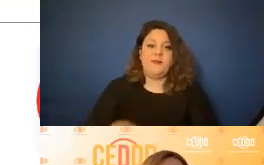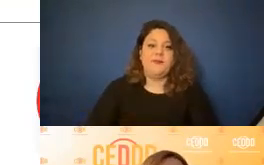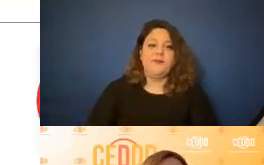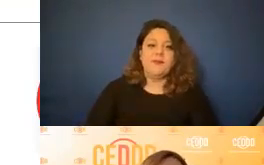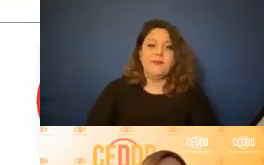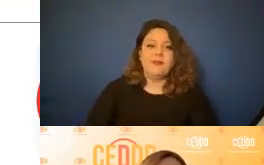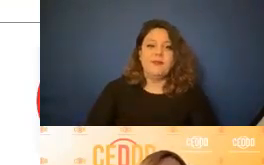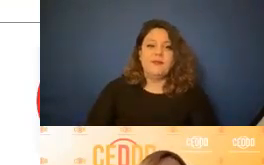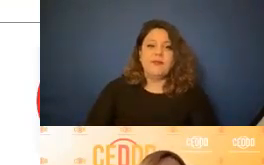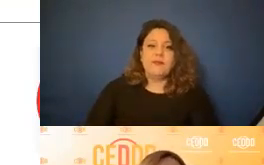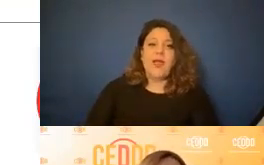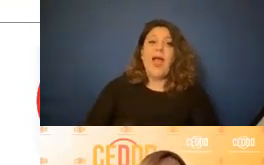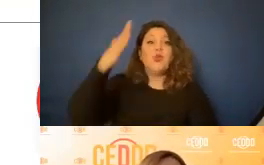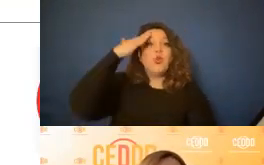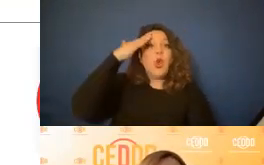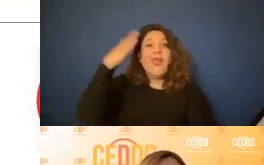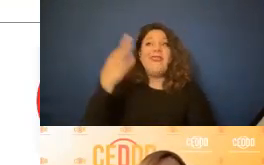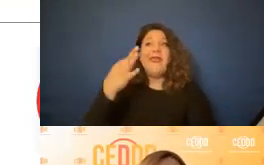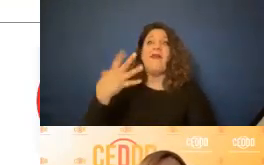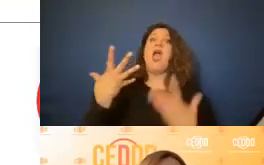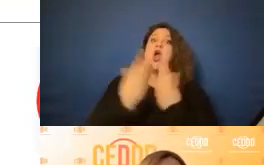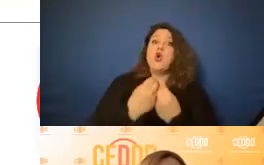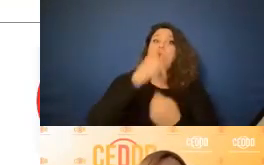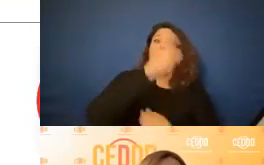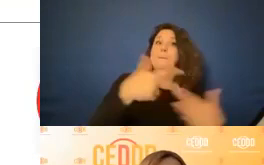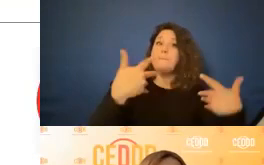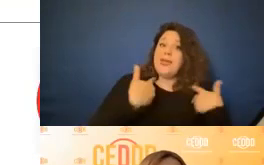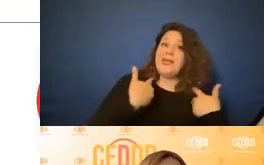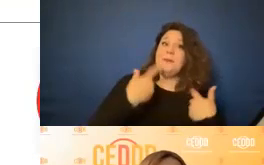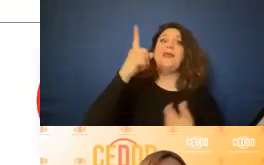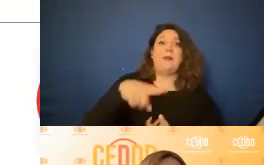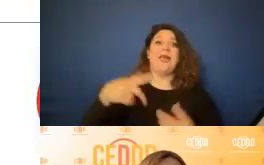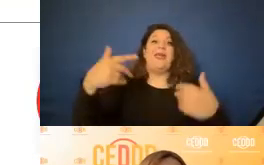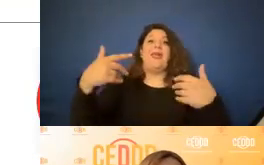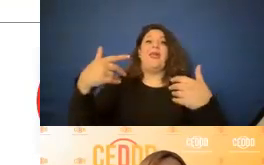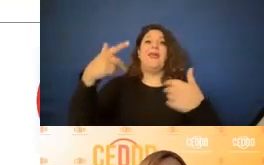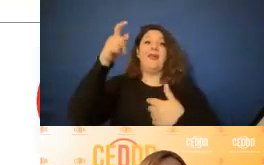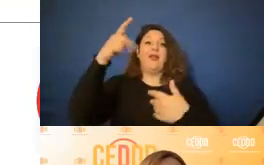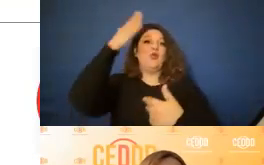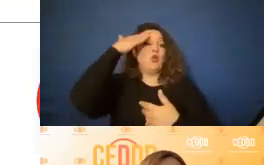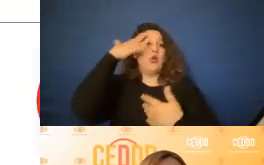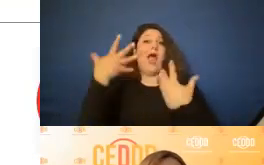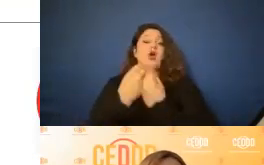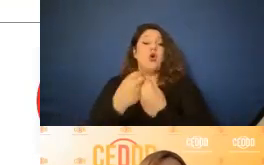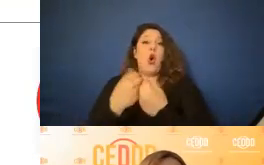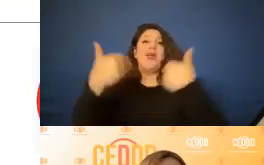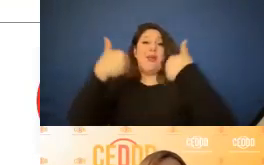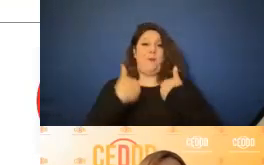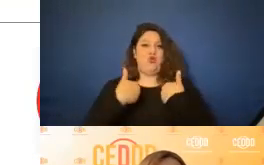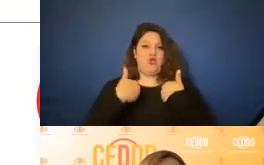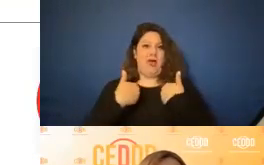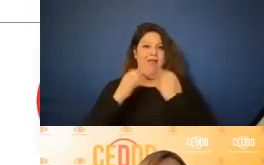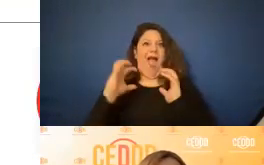los agresores, incluso con algún testigo si existe, garantizando la acogida,